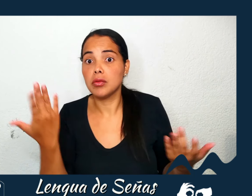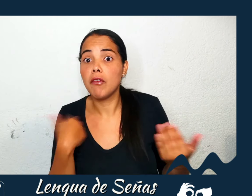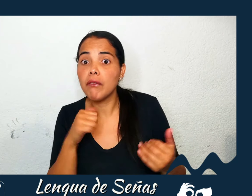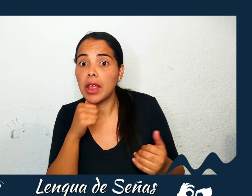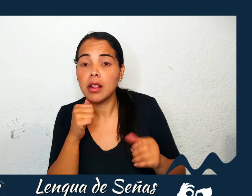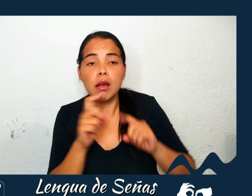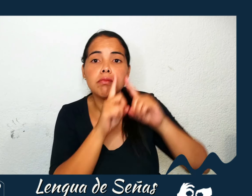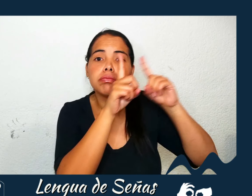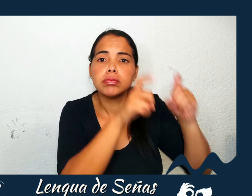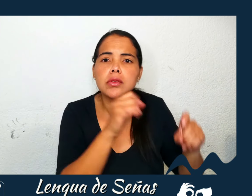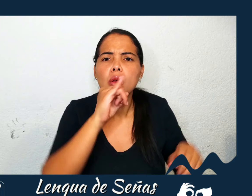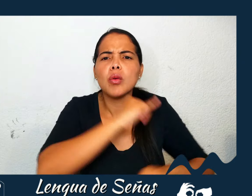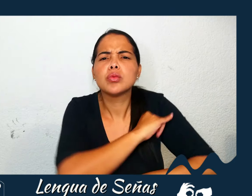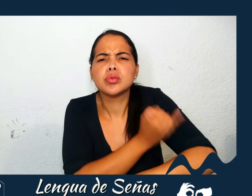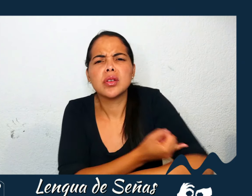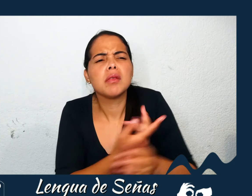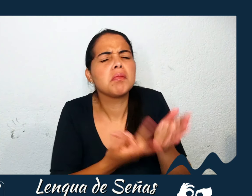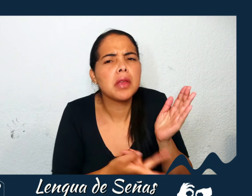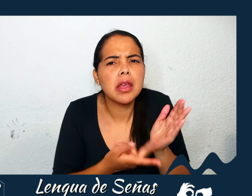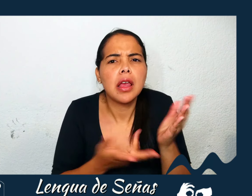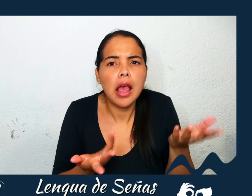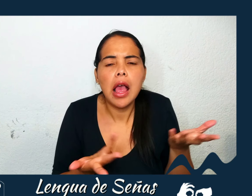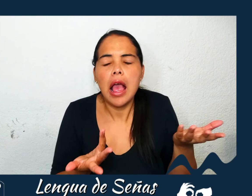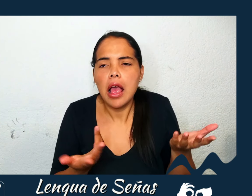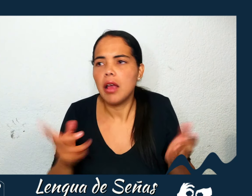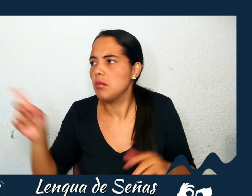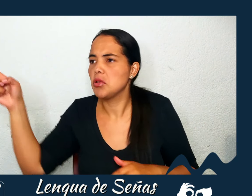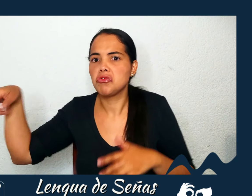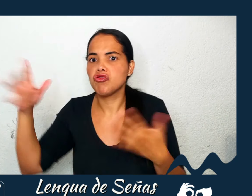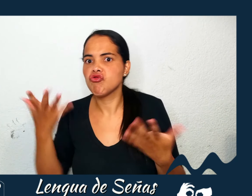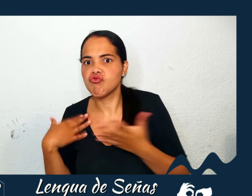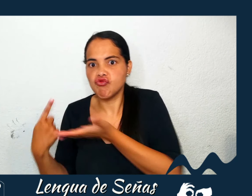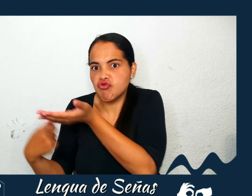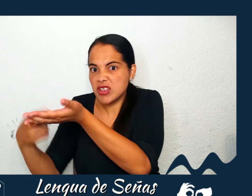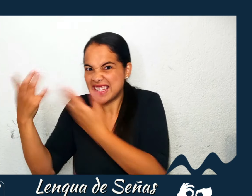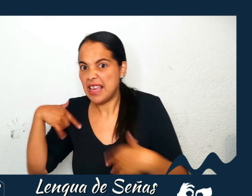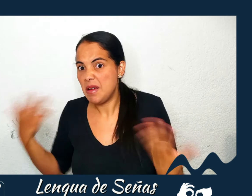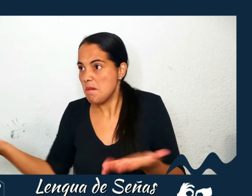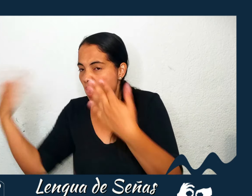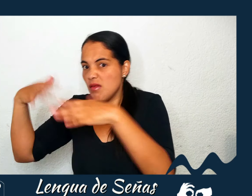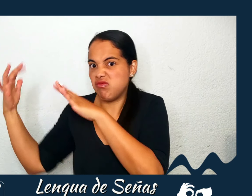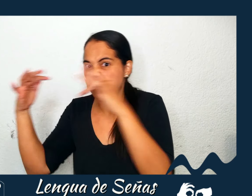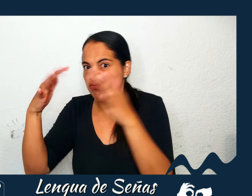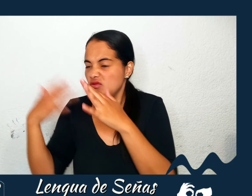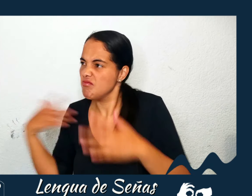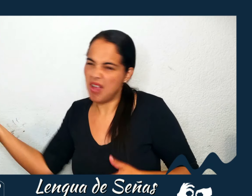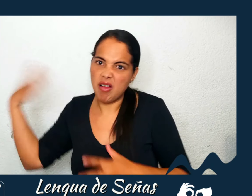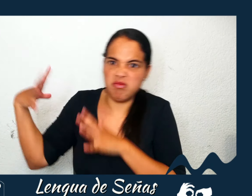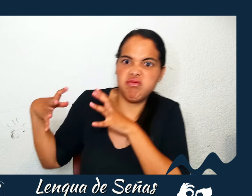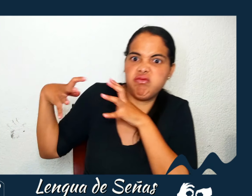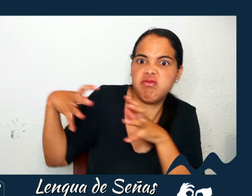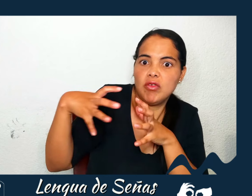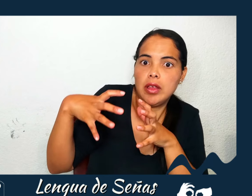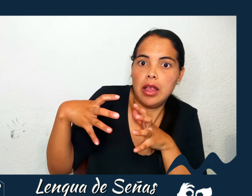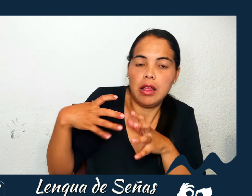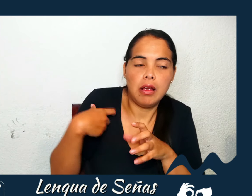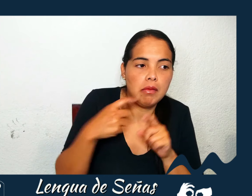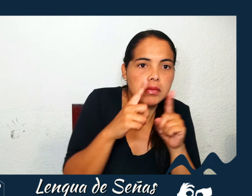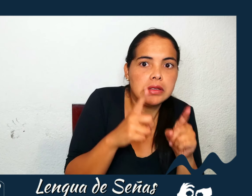averiguar, encontraron la verdad y ahí se dieron cuenta de quién tenía el error. Y en ese instante,